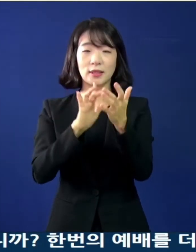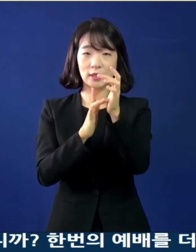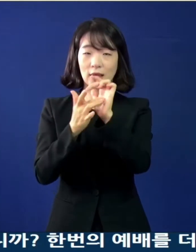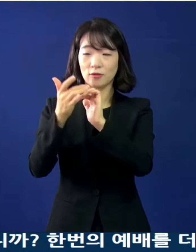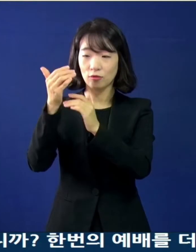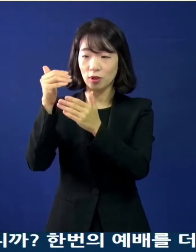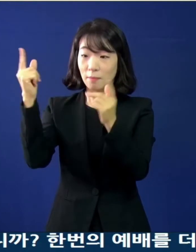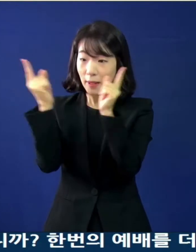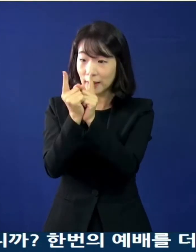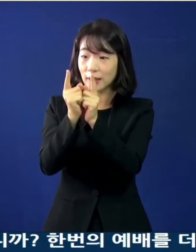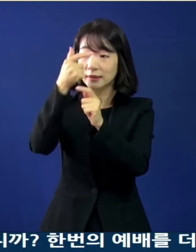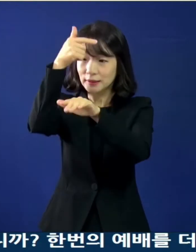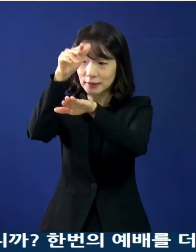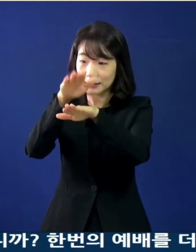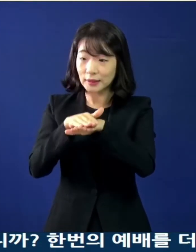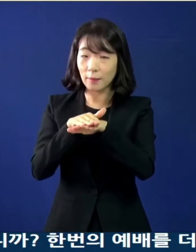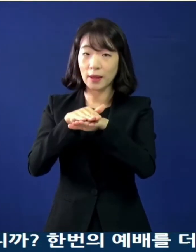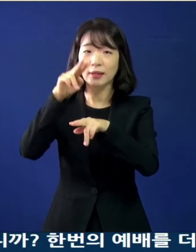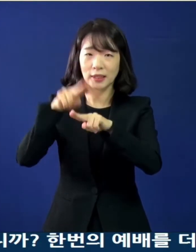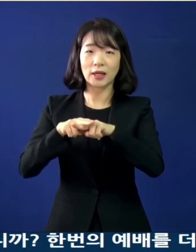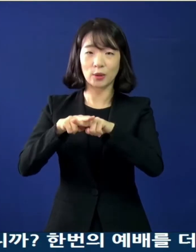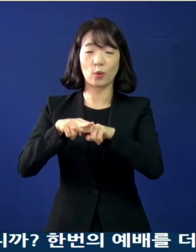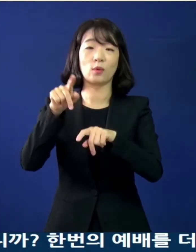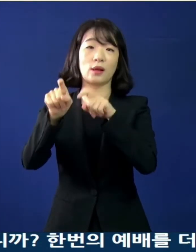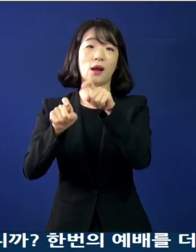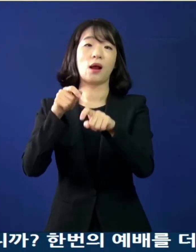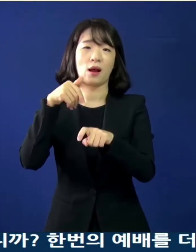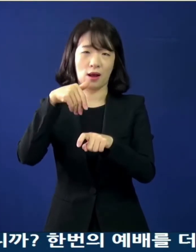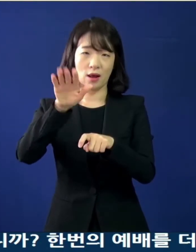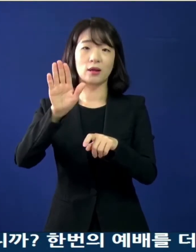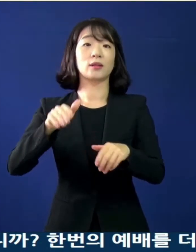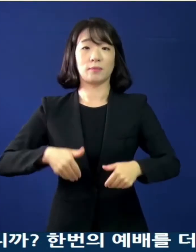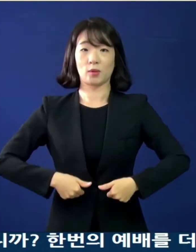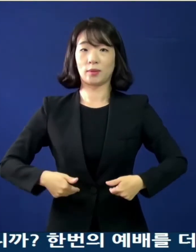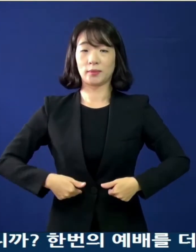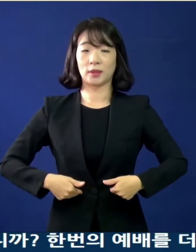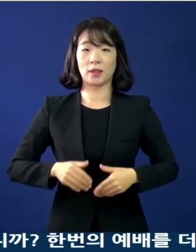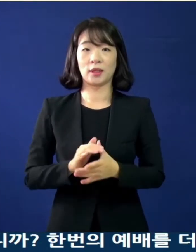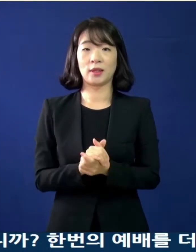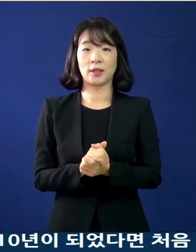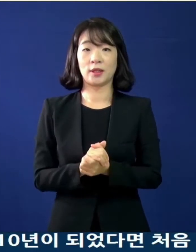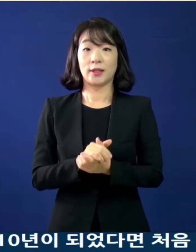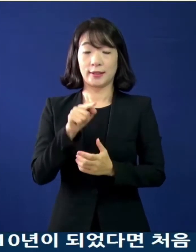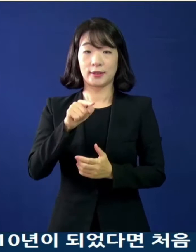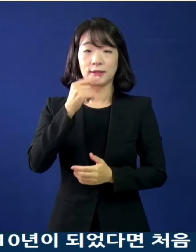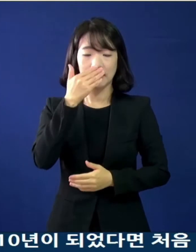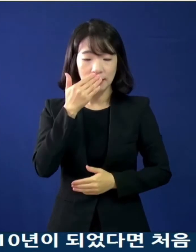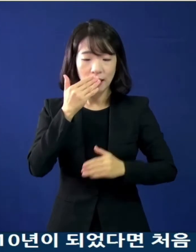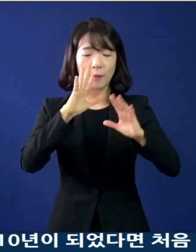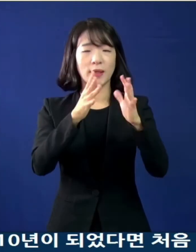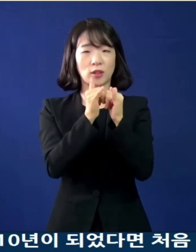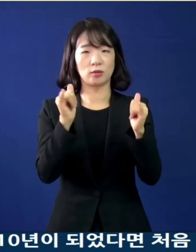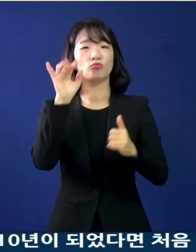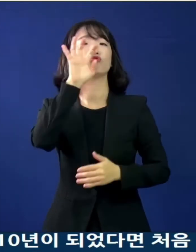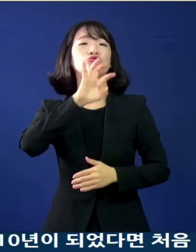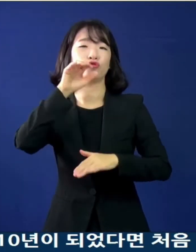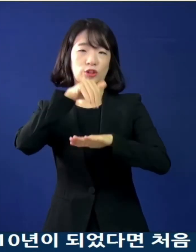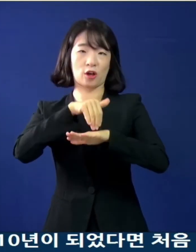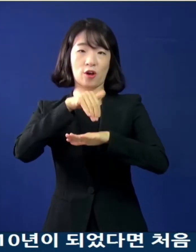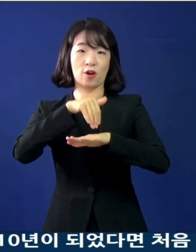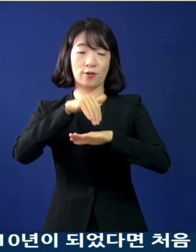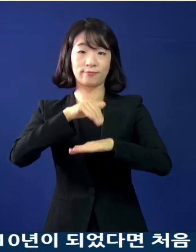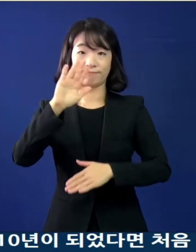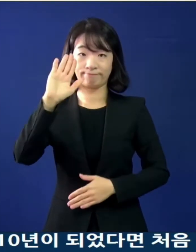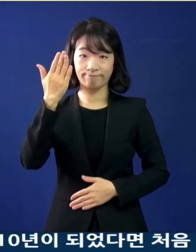있는 우리들이 되어야 되겠죠. 이스라엘 백성들은 7일 동안 그 훈련을 했던 것입니다. 제사장